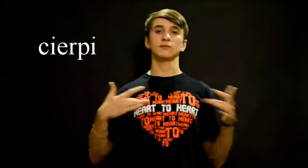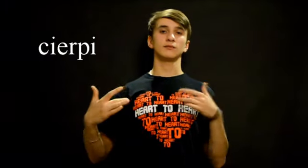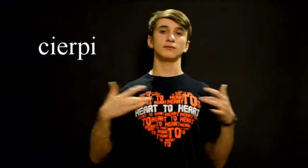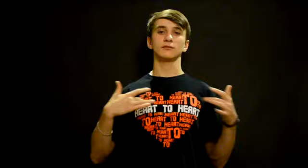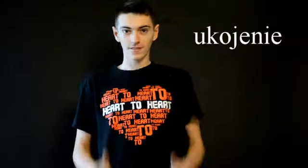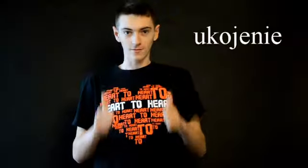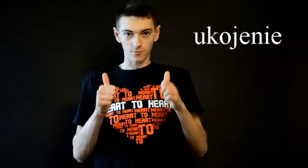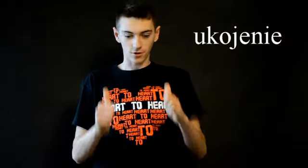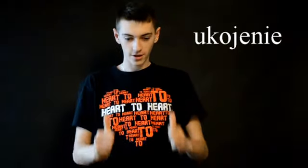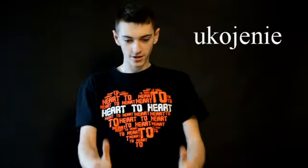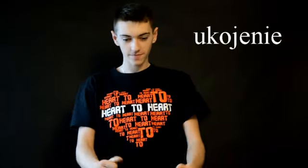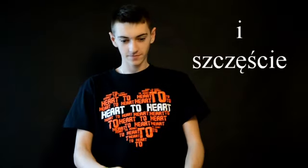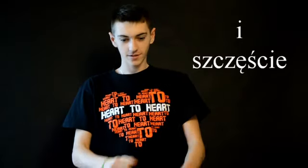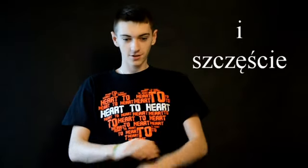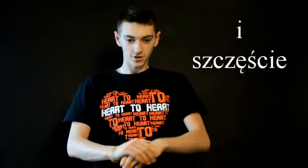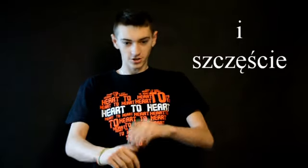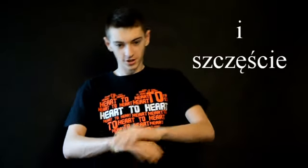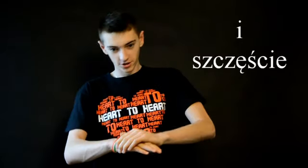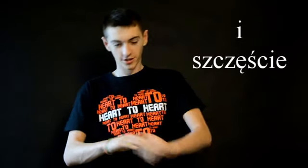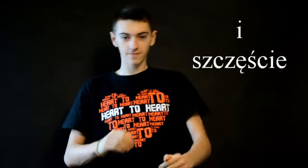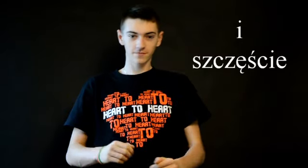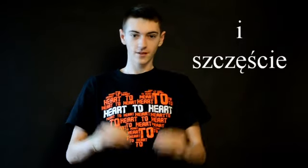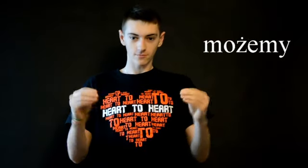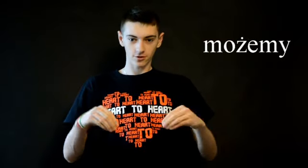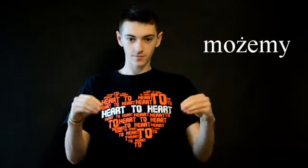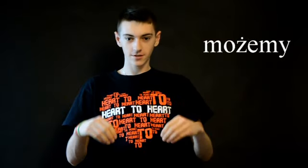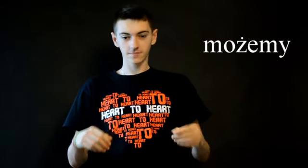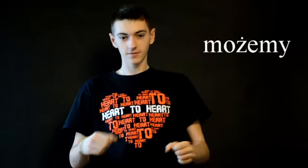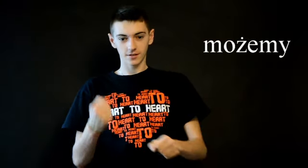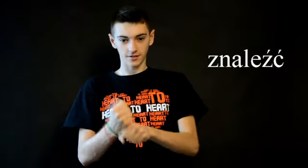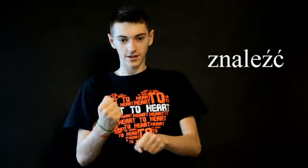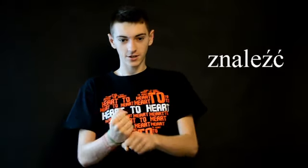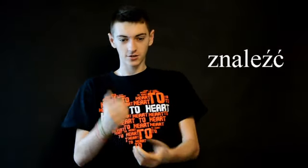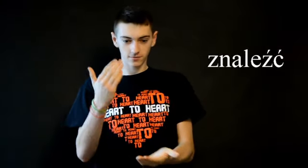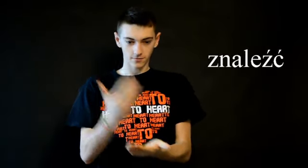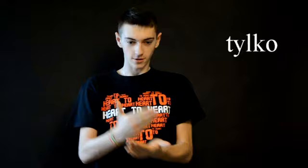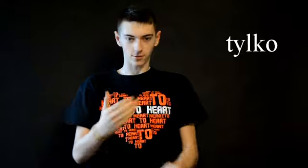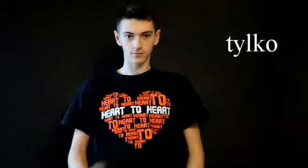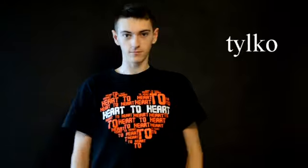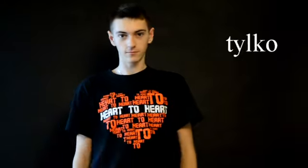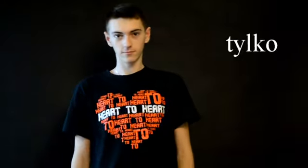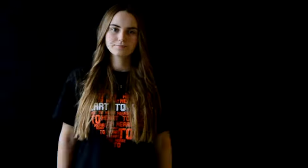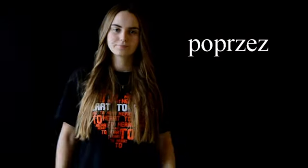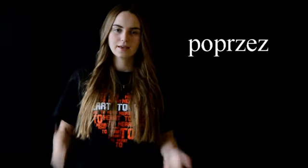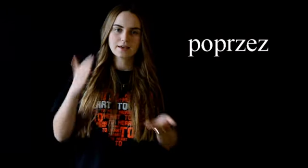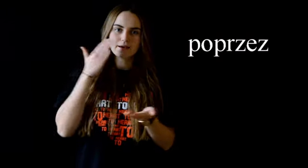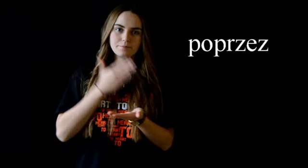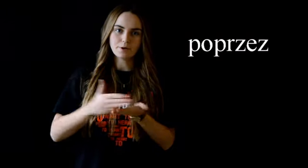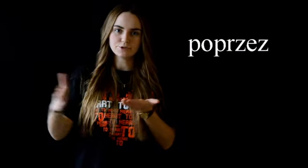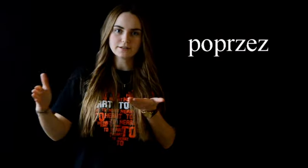by podać sobie dłoń. Jesteśmy ludźmi przecież, jedność to nasza broń. Chciałbyś być znów przez chwilę dzieckiem, dotykać gwiazd